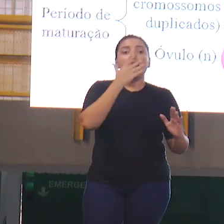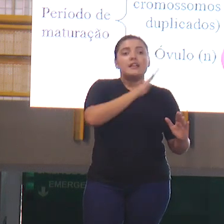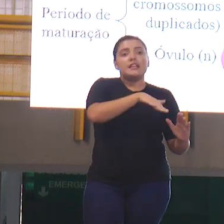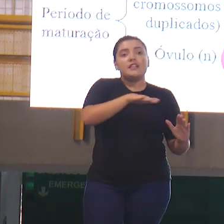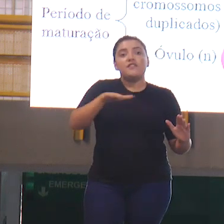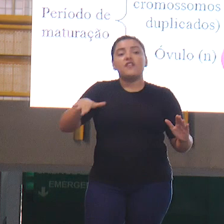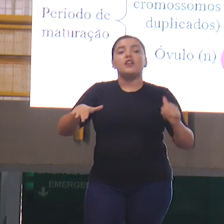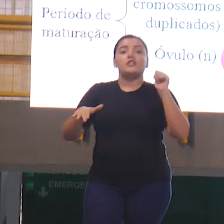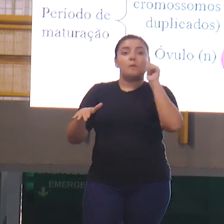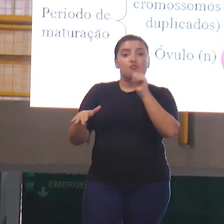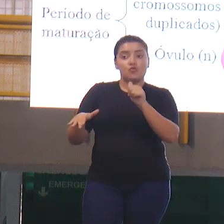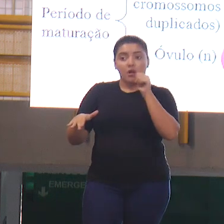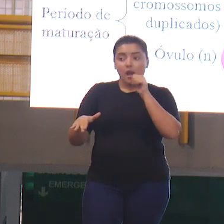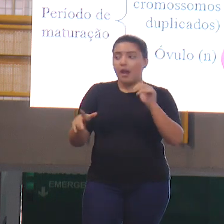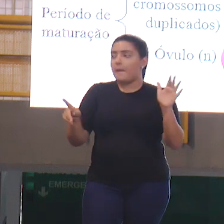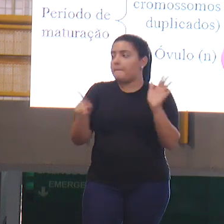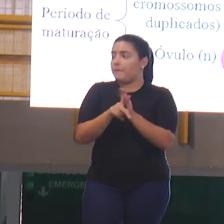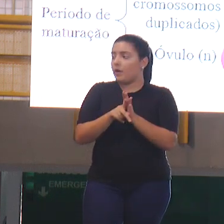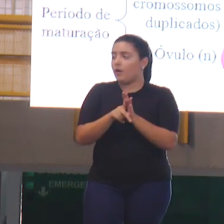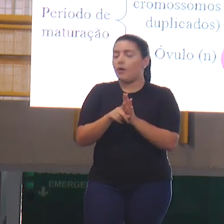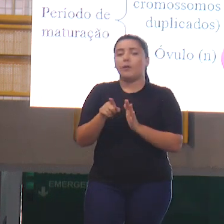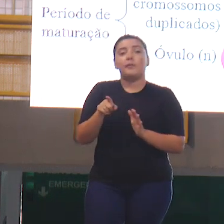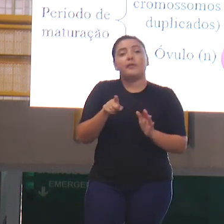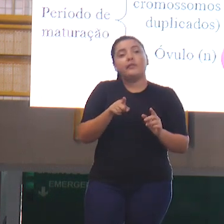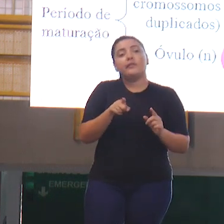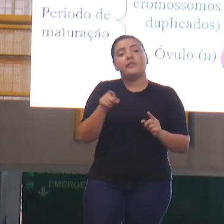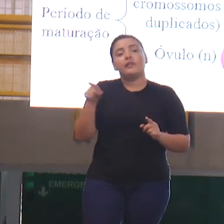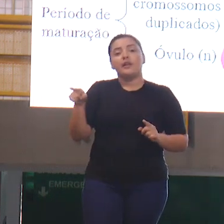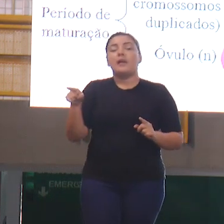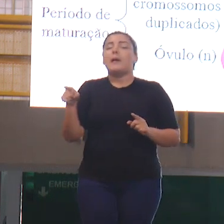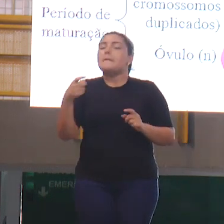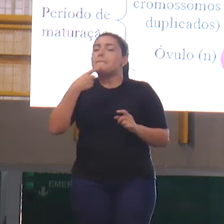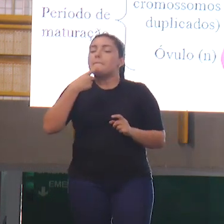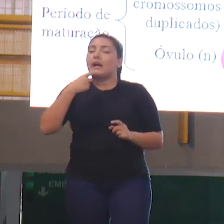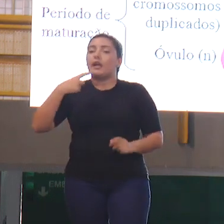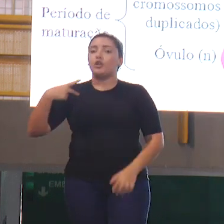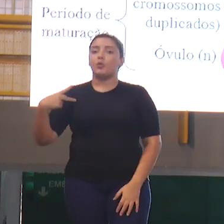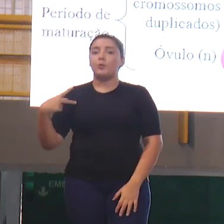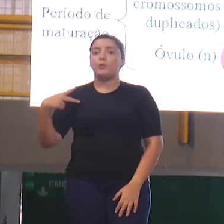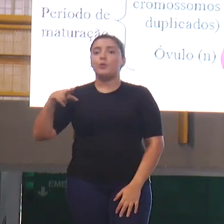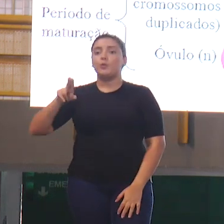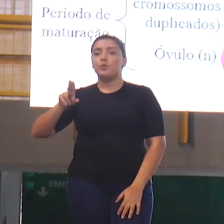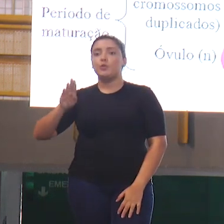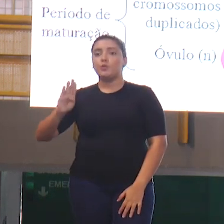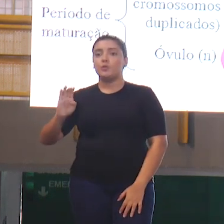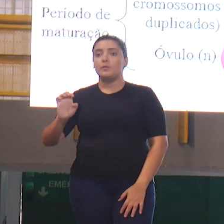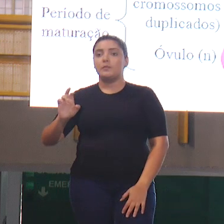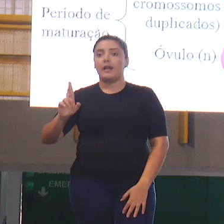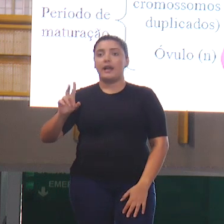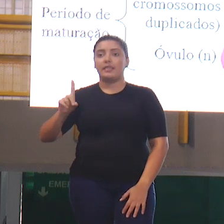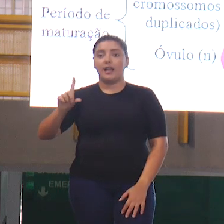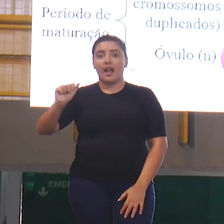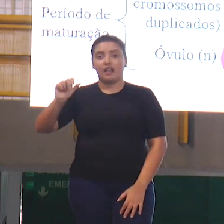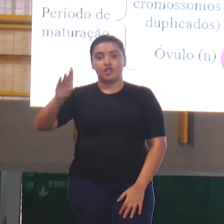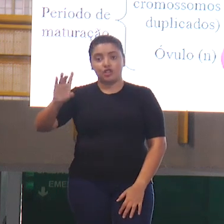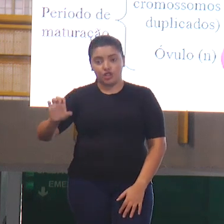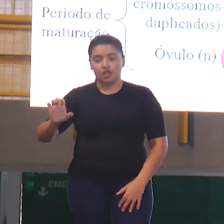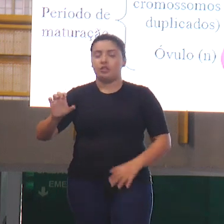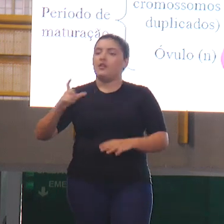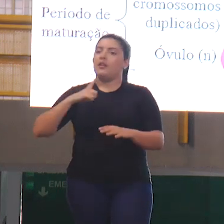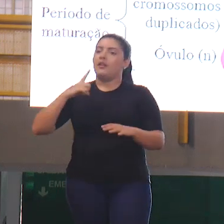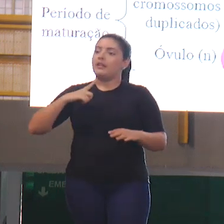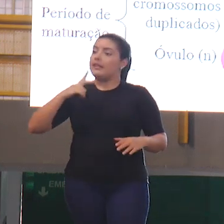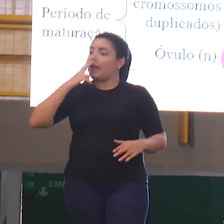da mulher, até próximo quem? A sua puberdade, ok? E aí, quando estiver na